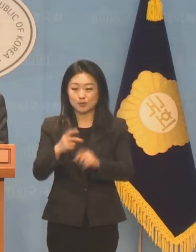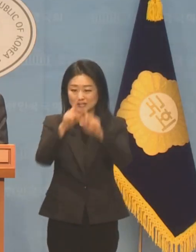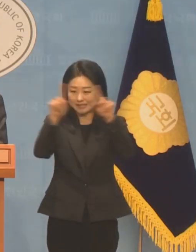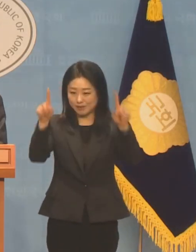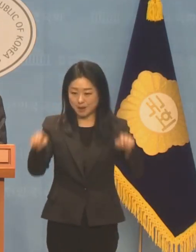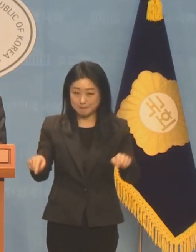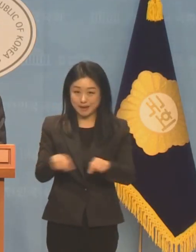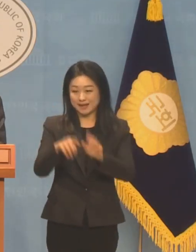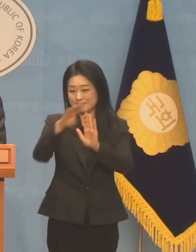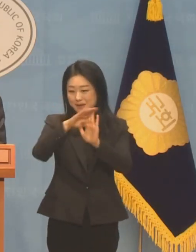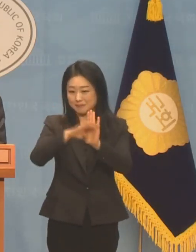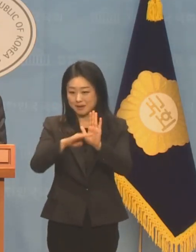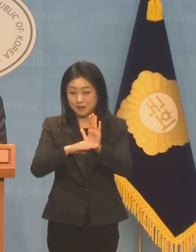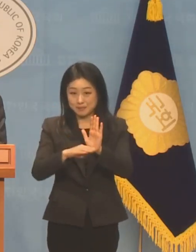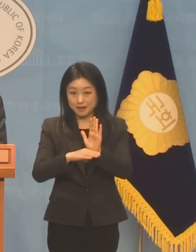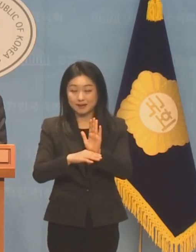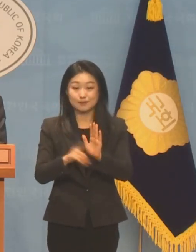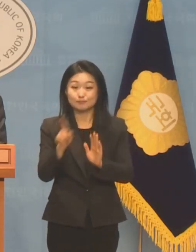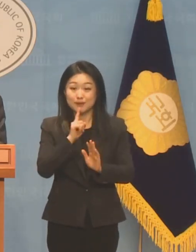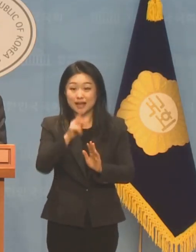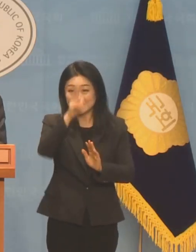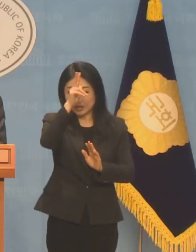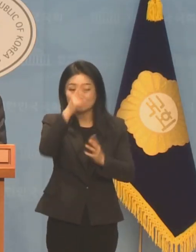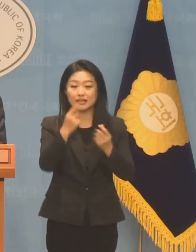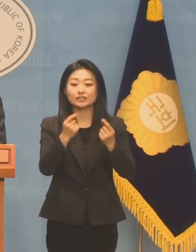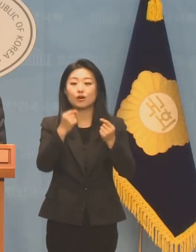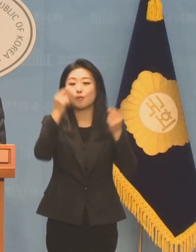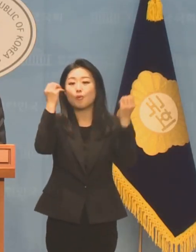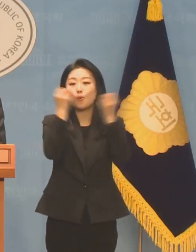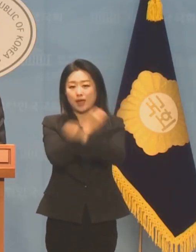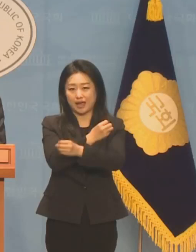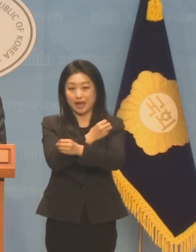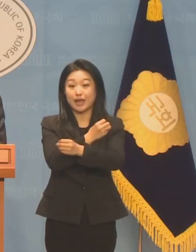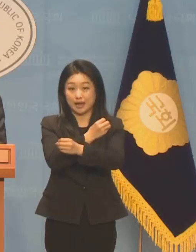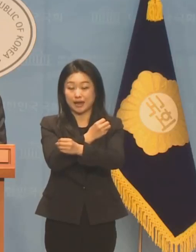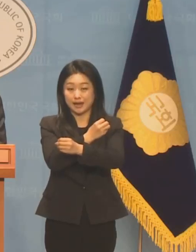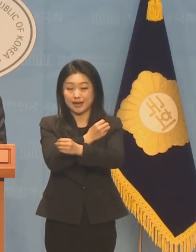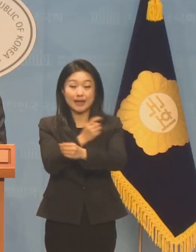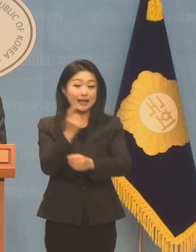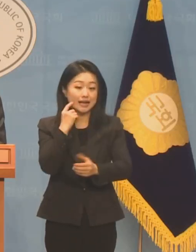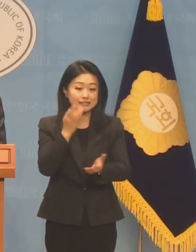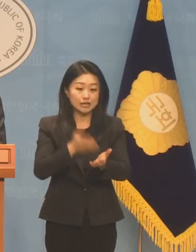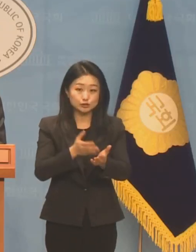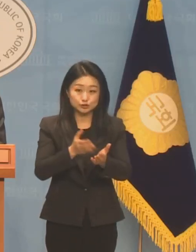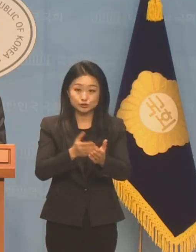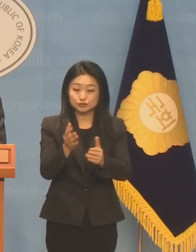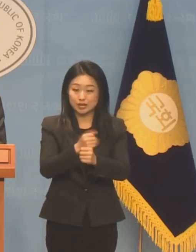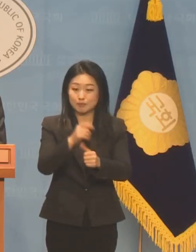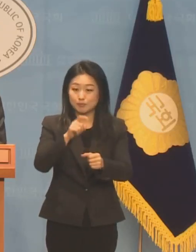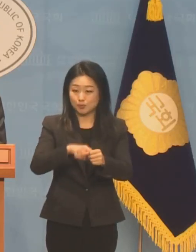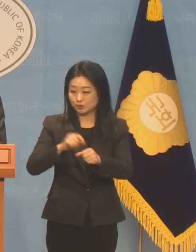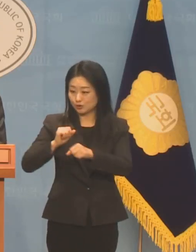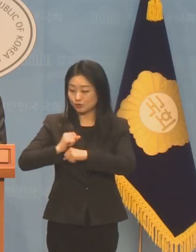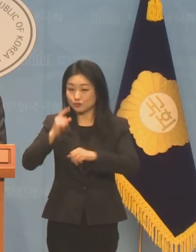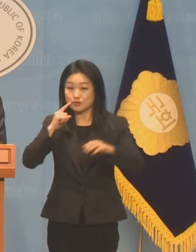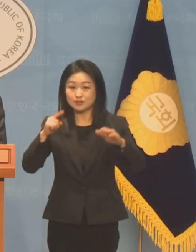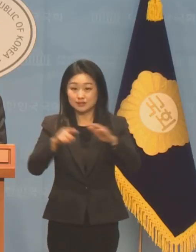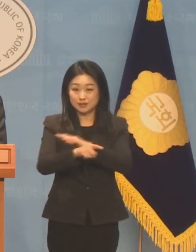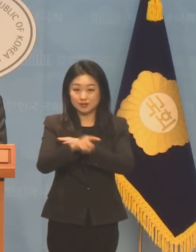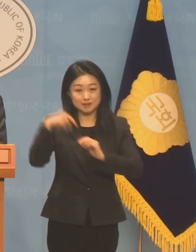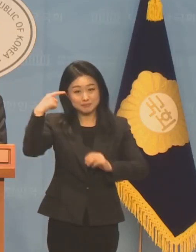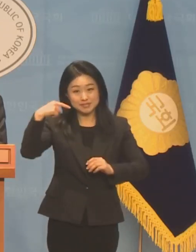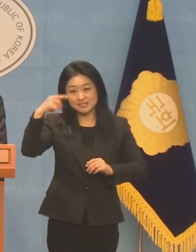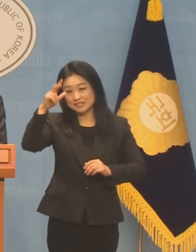마치 치안기관인 것처럼 오인하기 쉽습니다. 가짜뉴스 때려잡겠다고 계엄령을 선포한 정신나간